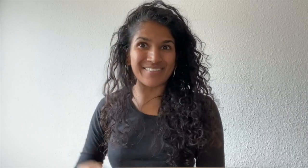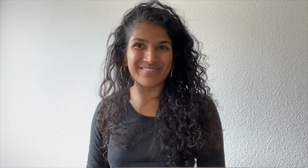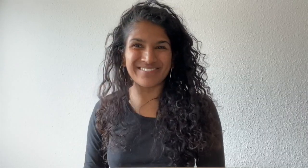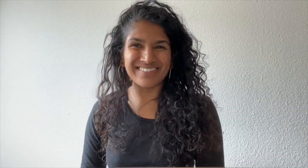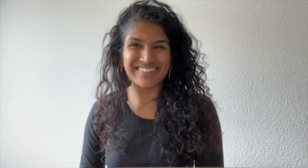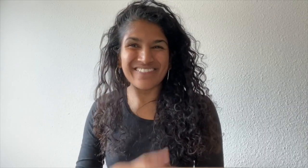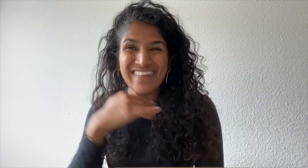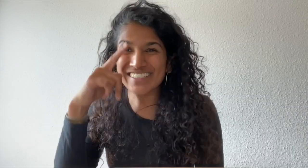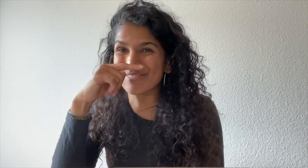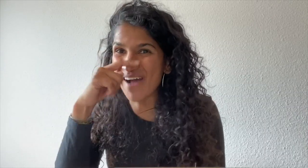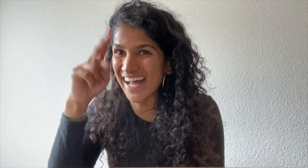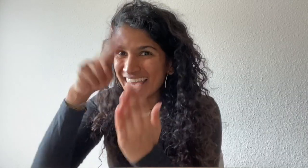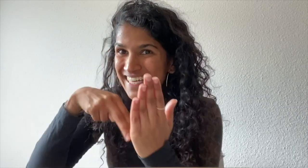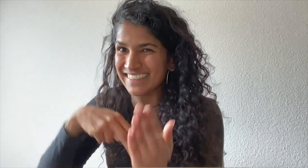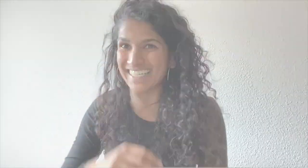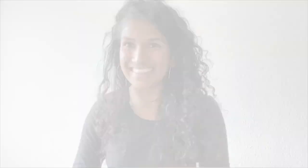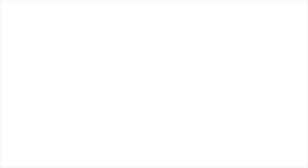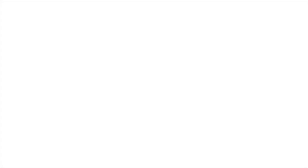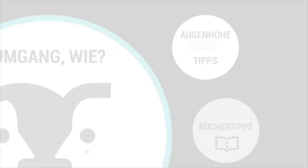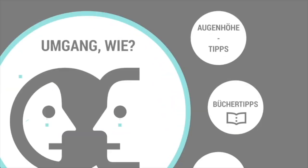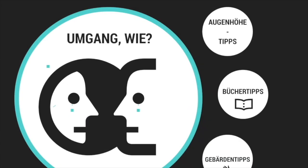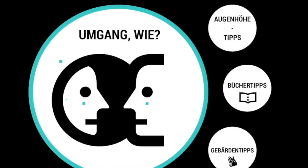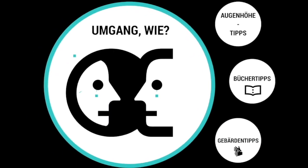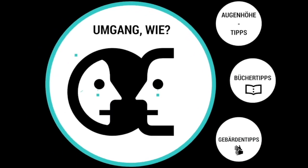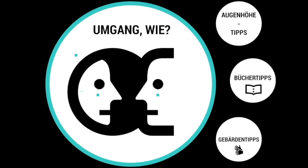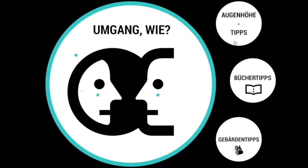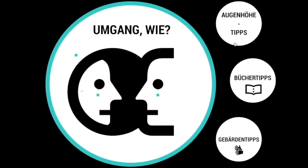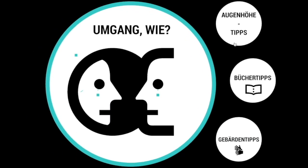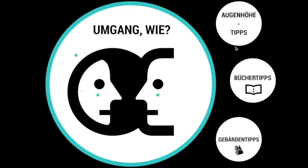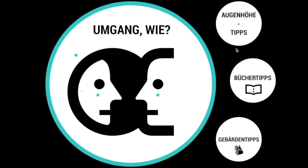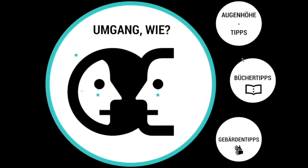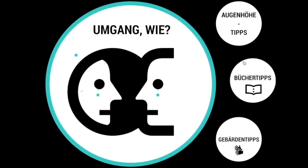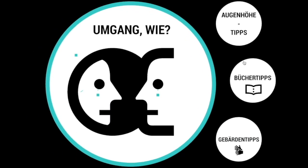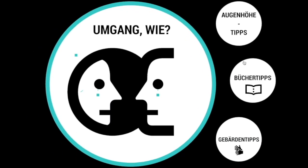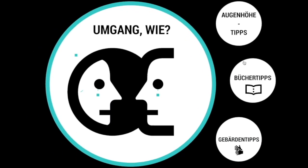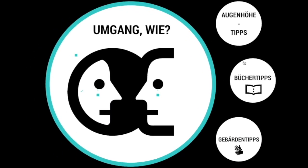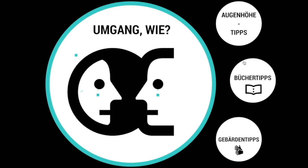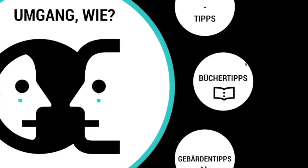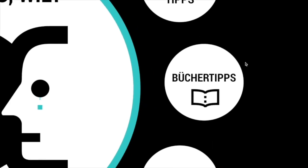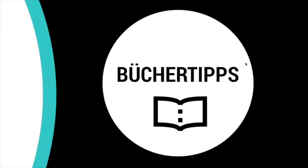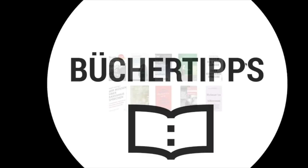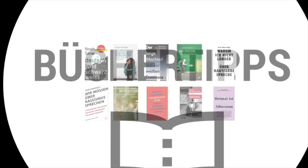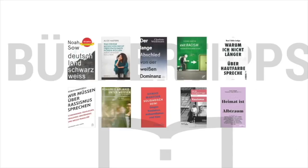Privilegien würde ich empfehlen. Viel Spaß beim Lesen!